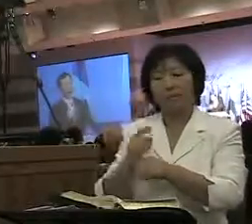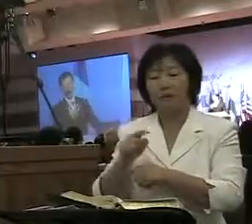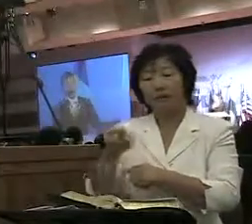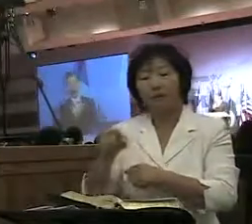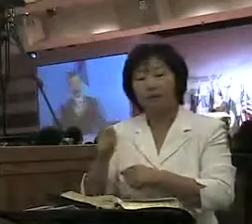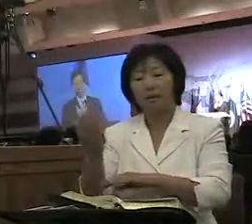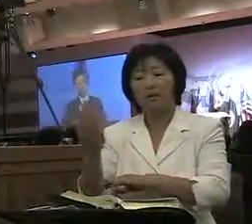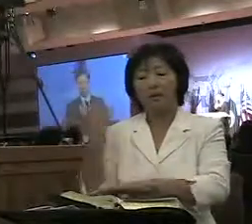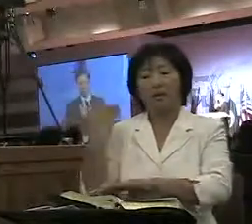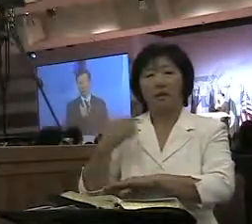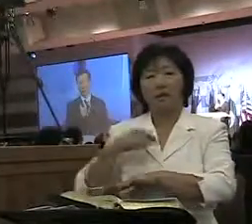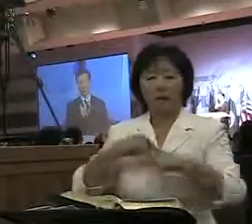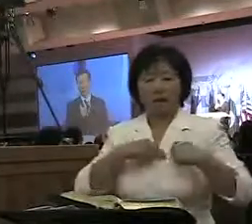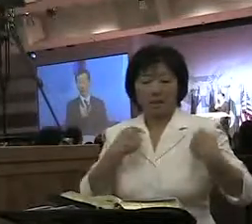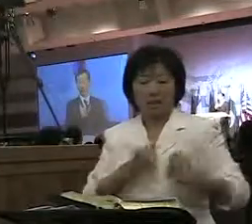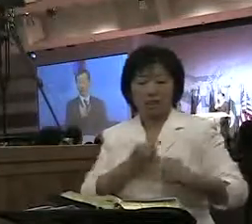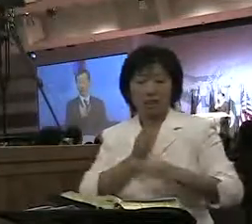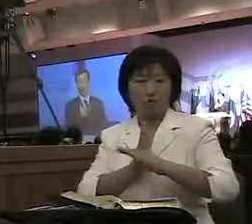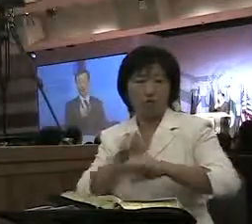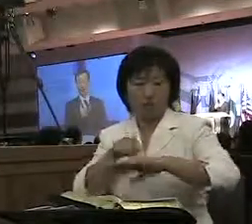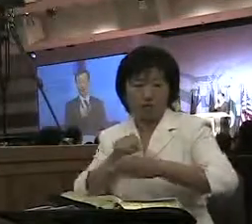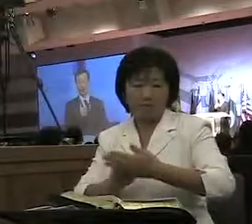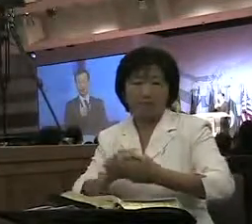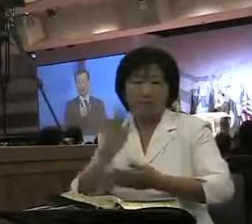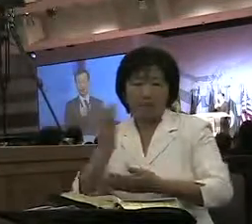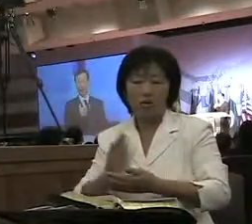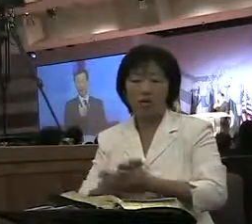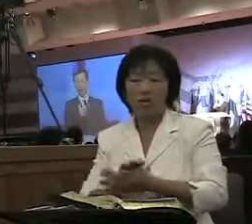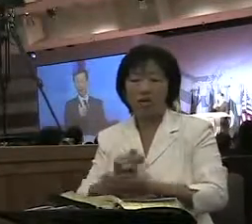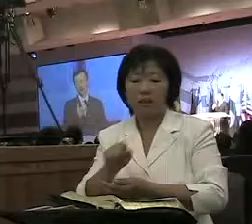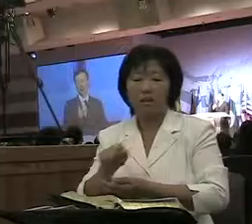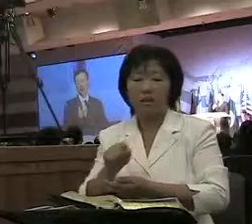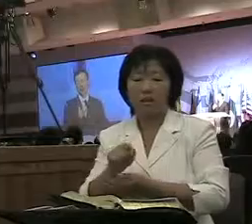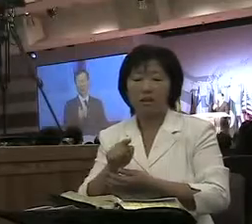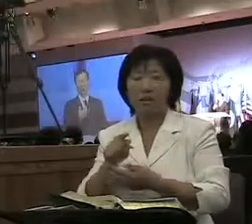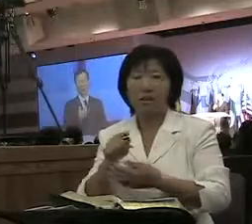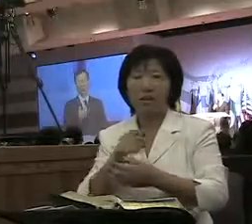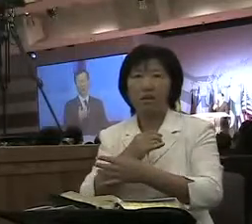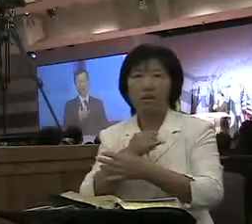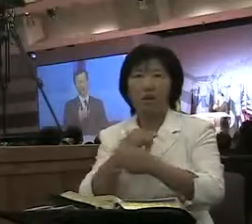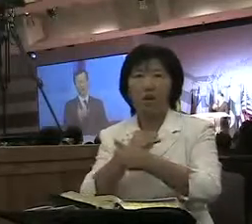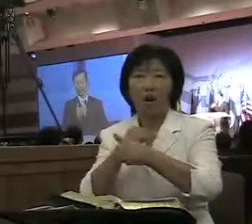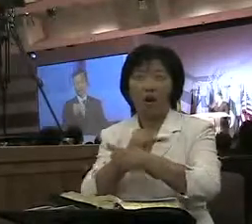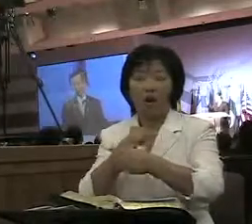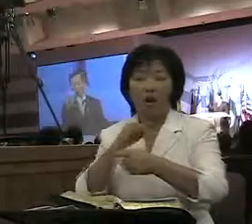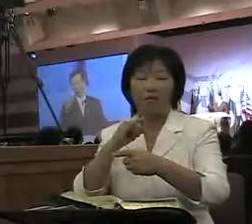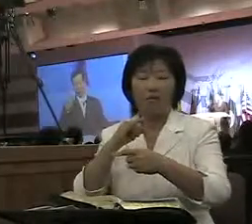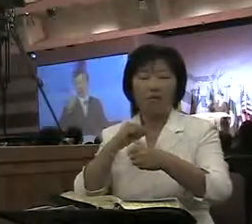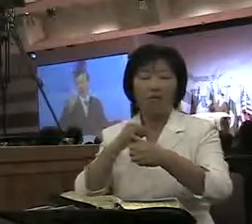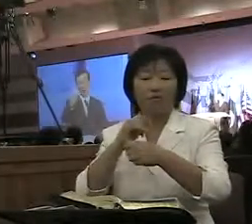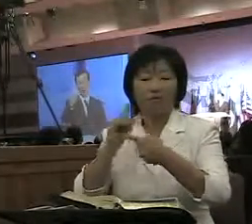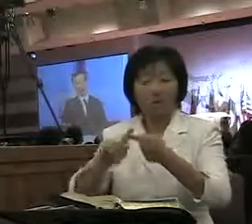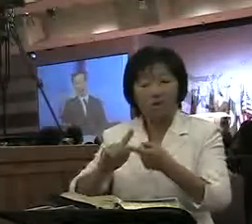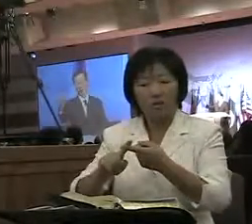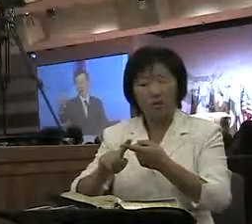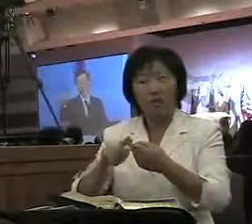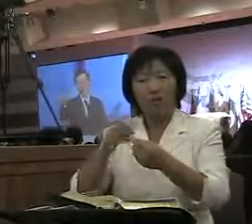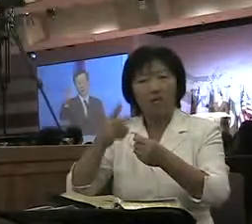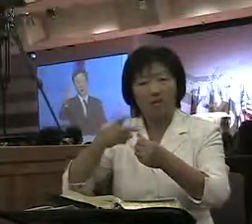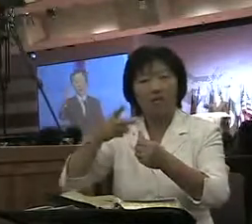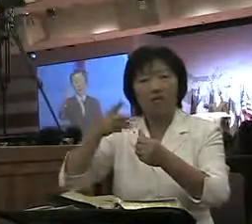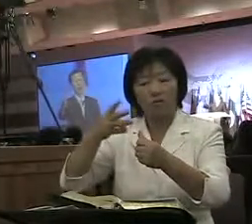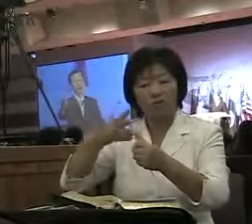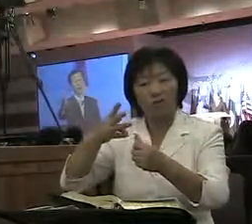전에 그의 가슴의 중심이 되었다. 그의 연애의 대상도 이제는 둘째,